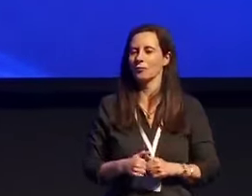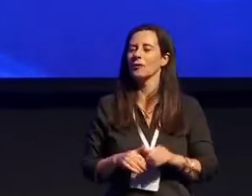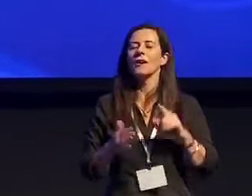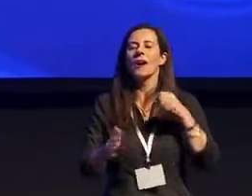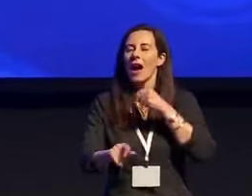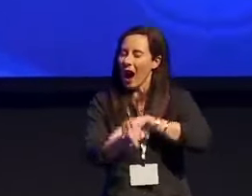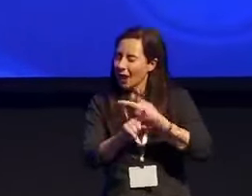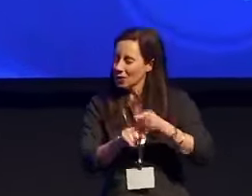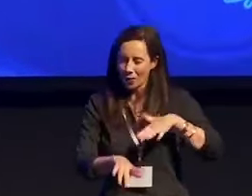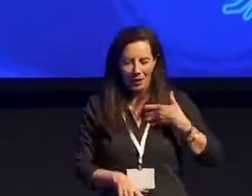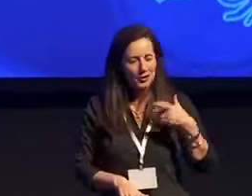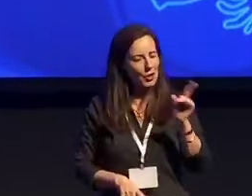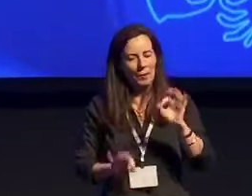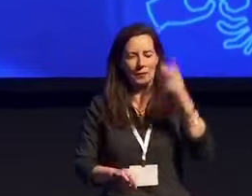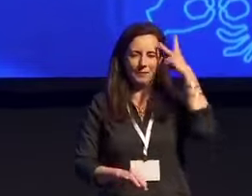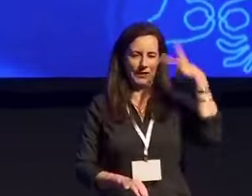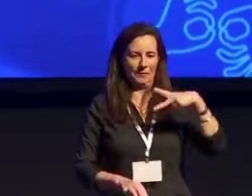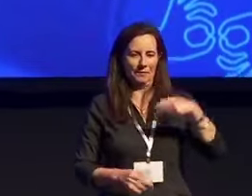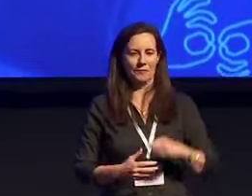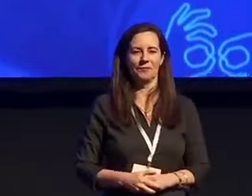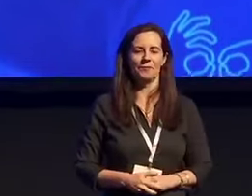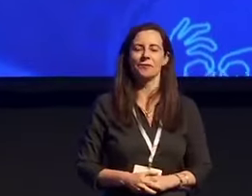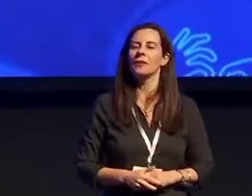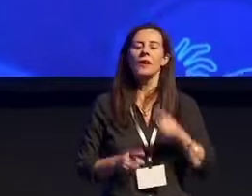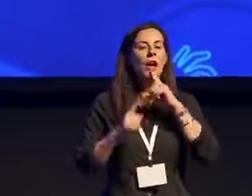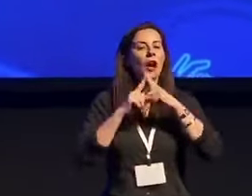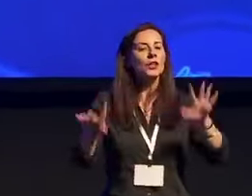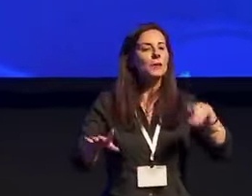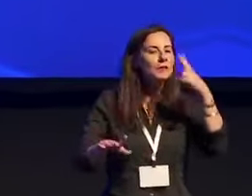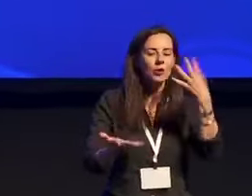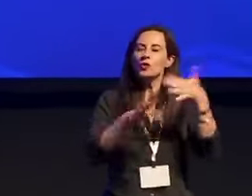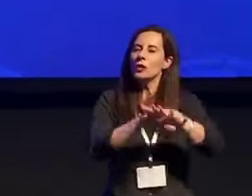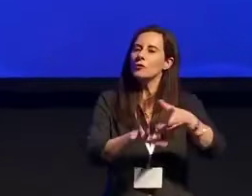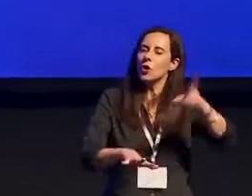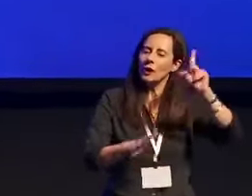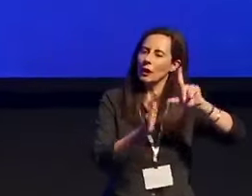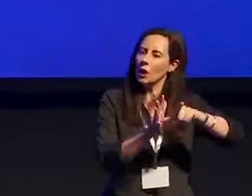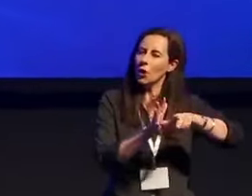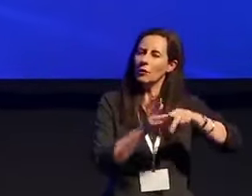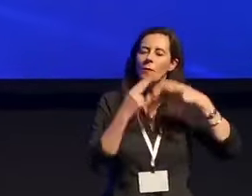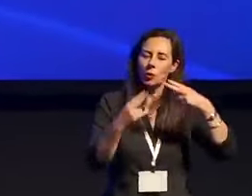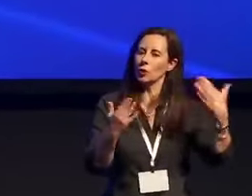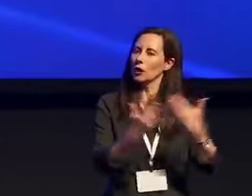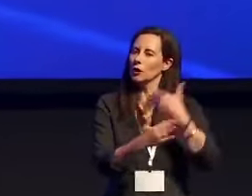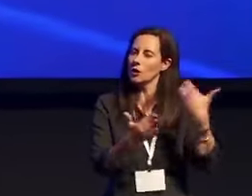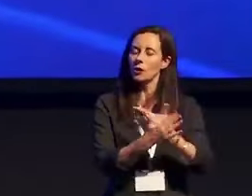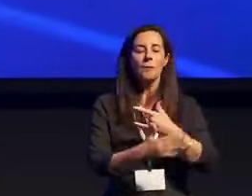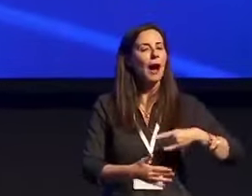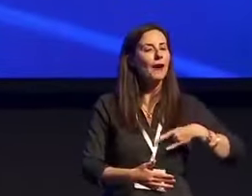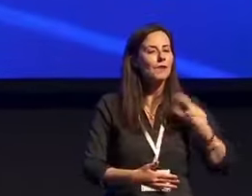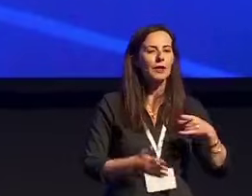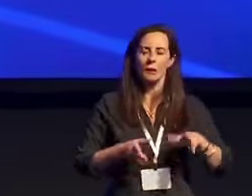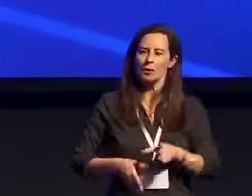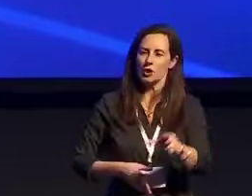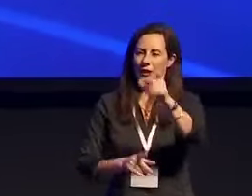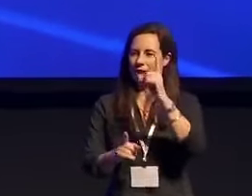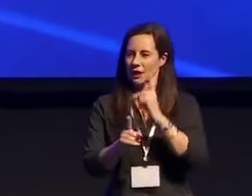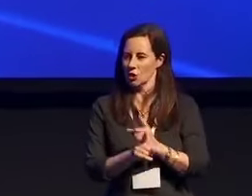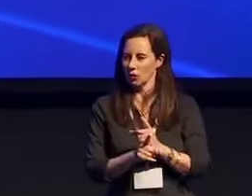כי עד שחווים לא ממש מבינים. השנה ניסינו לשלב יותר טכנולוגיה ופתרונות חדשניים בחוויה בשביל